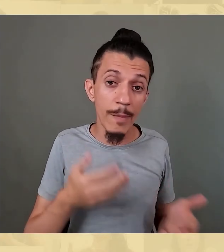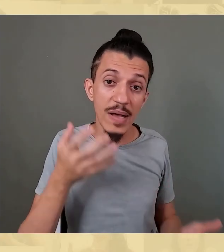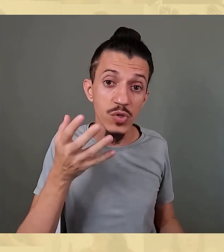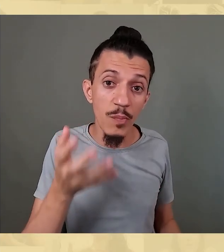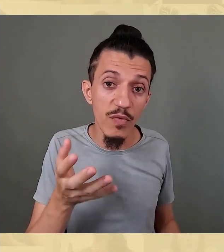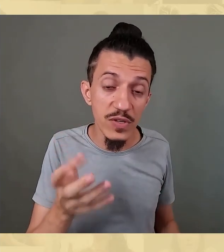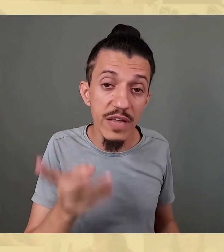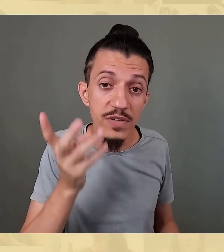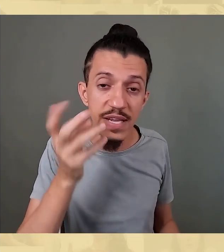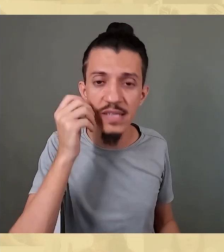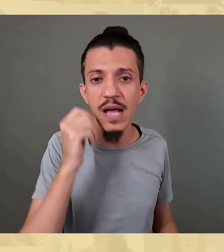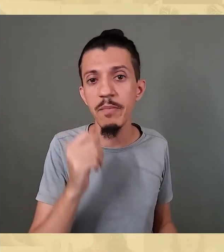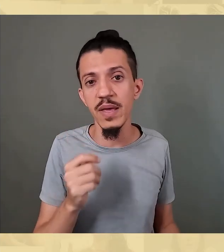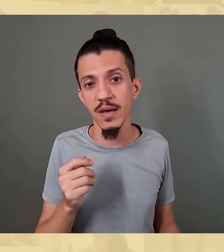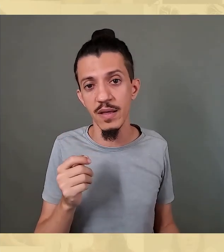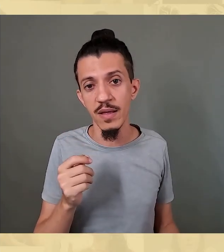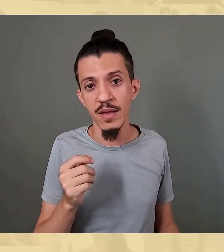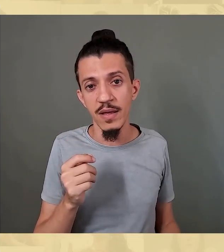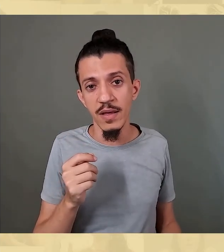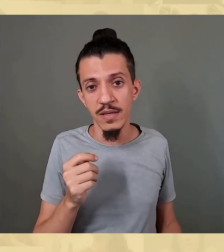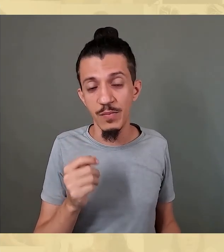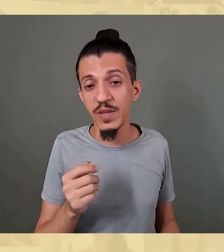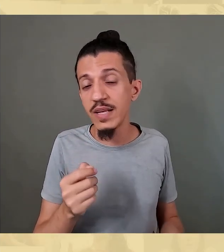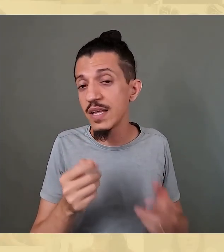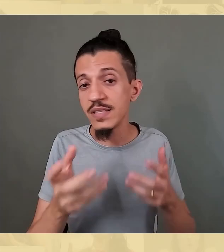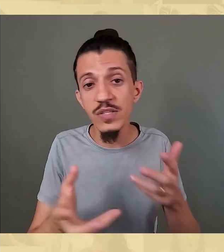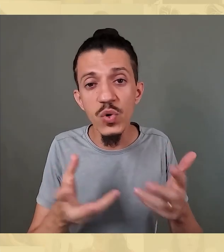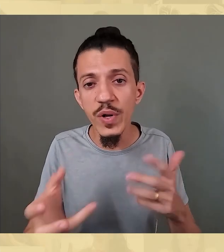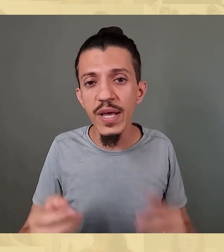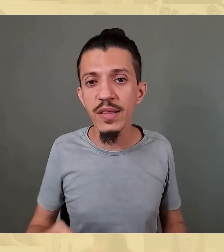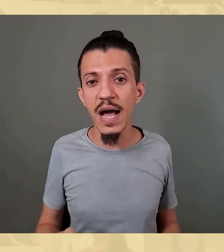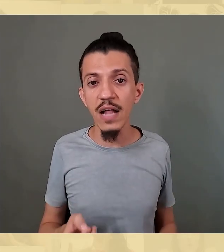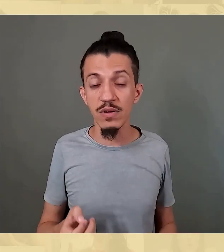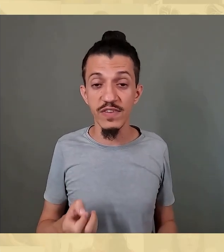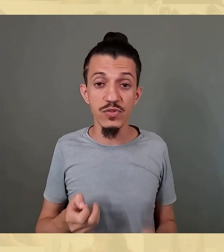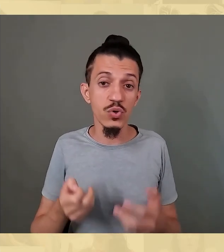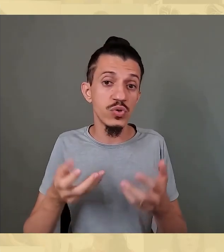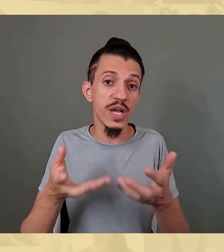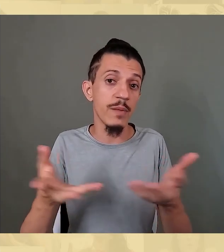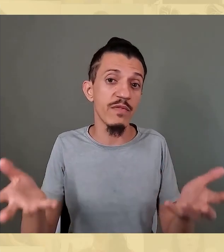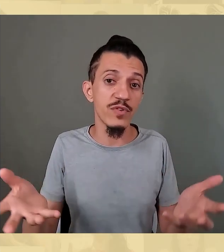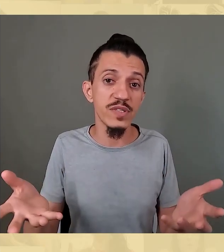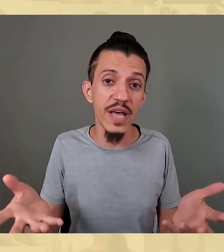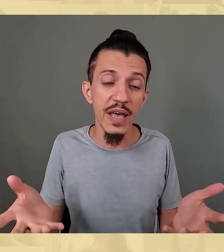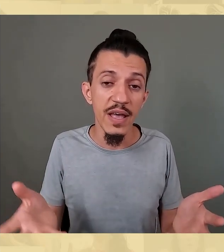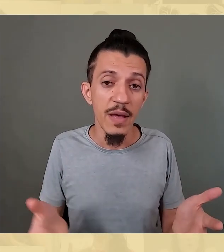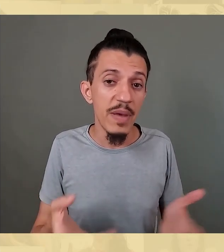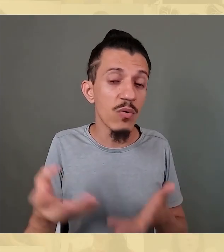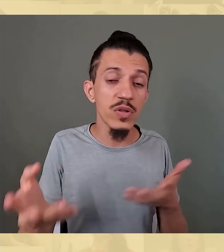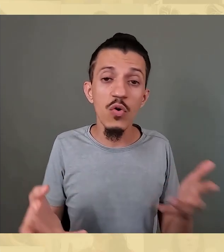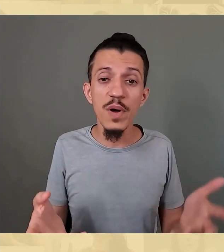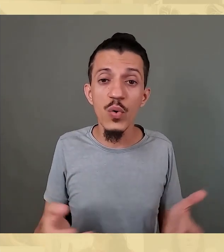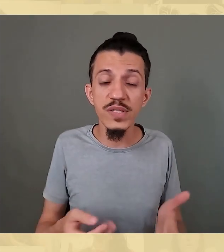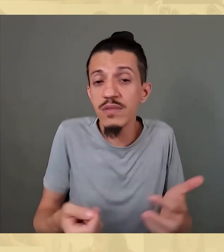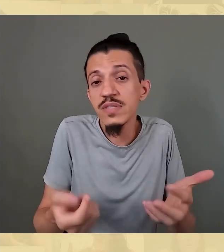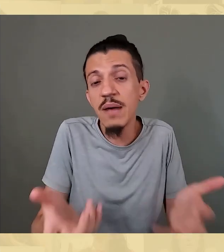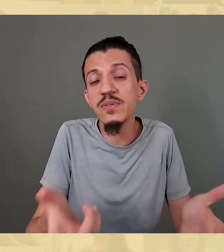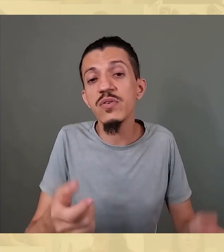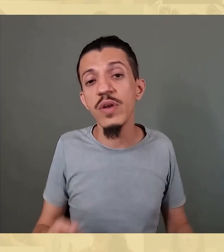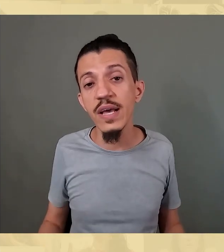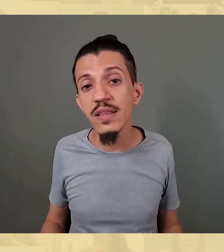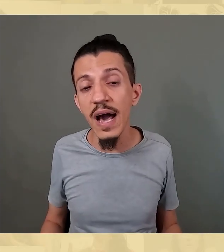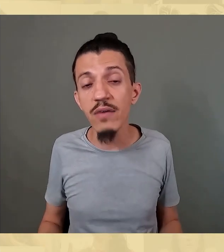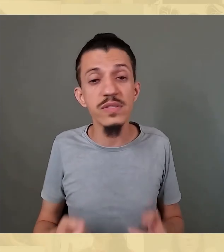já passou por você e você nem sabia. Você poderia ter se conectado. Às vezes o surdo chega para você, pergunta alguma coisa e você não sabe